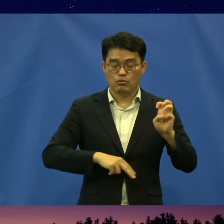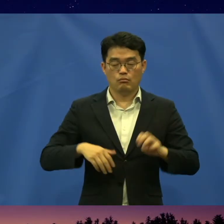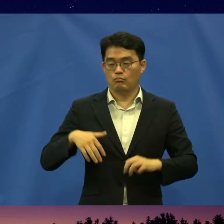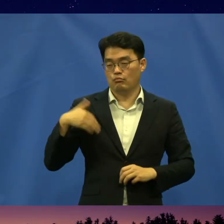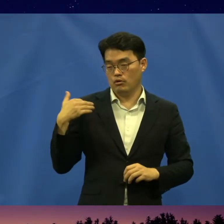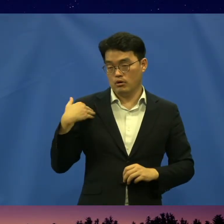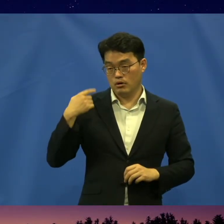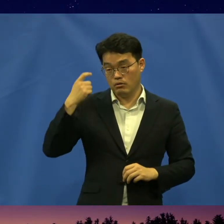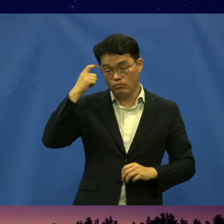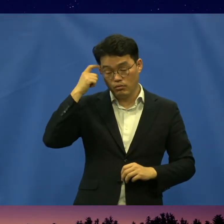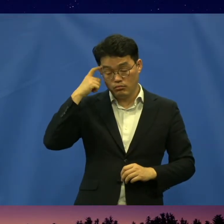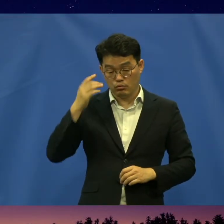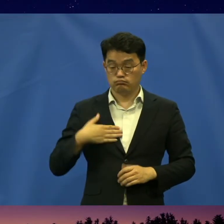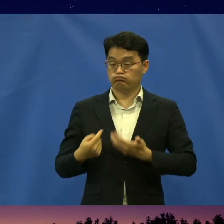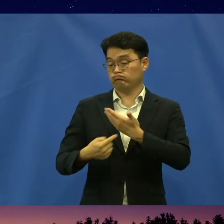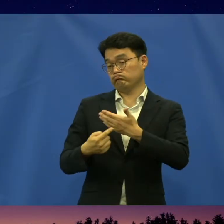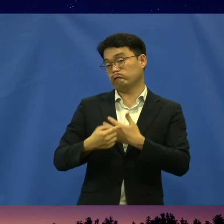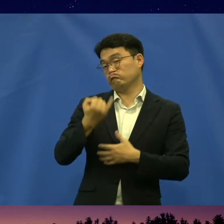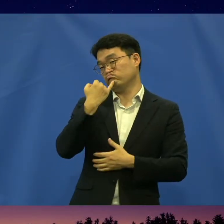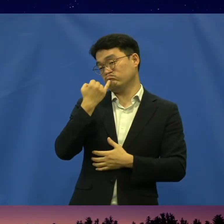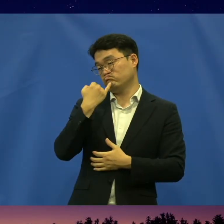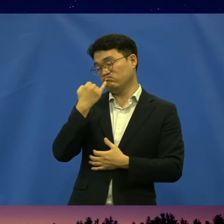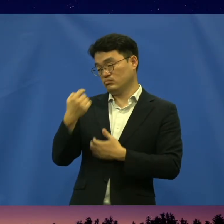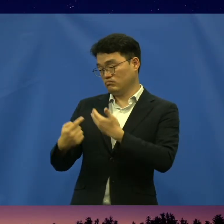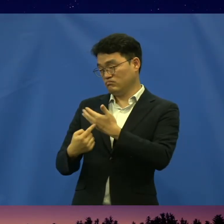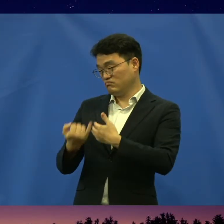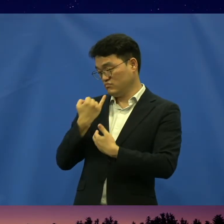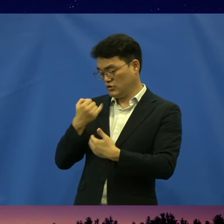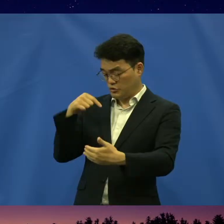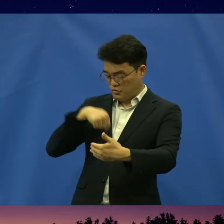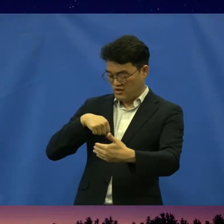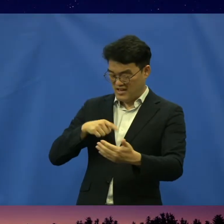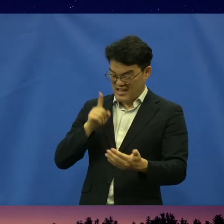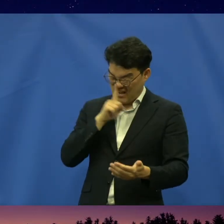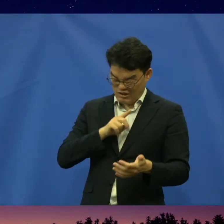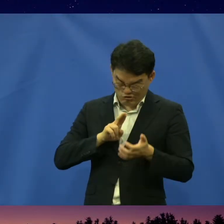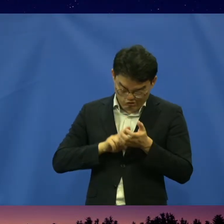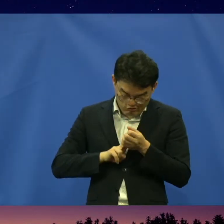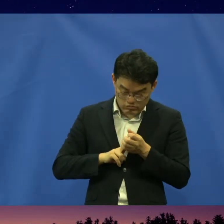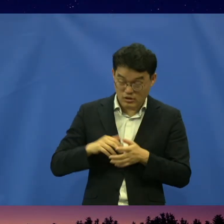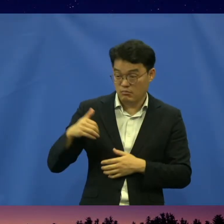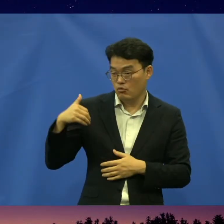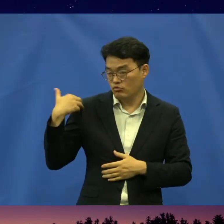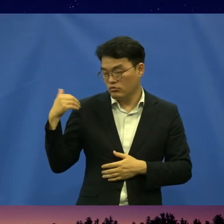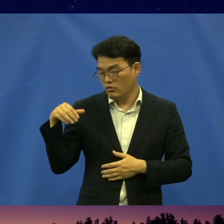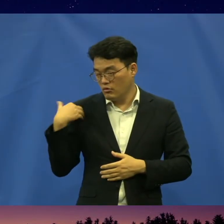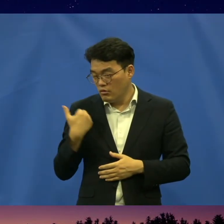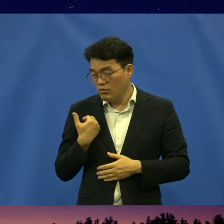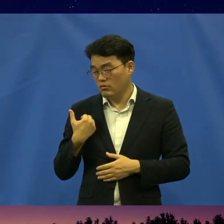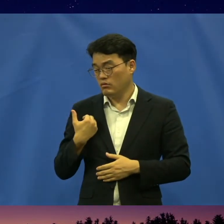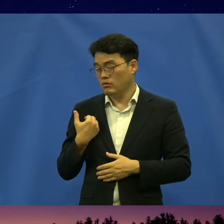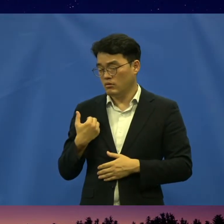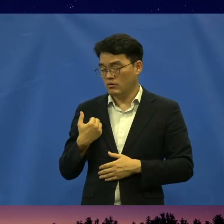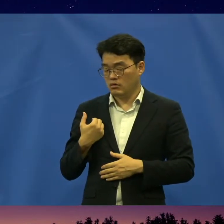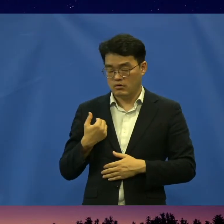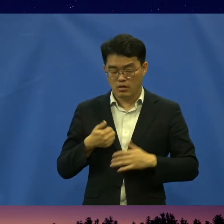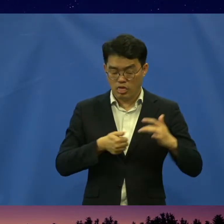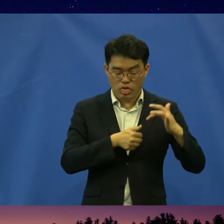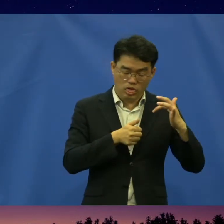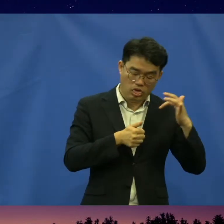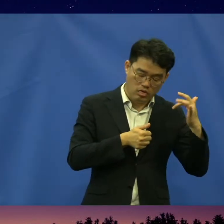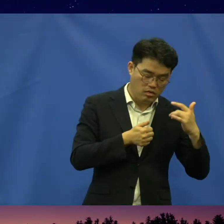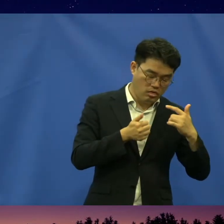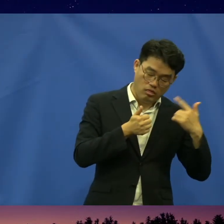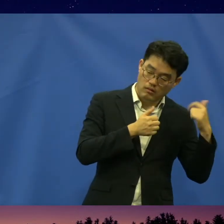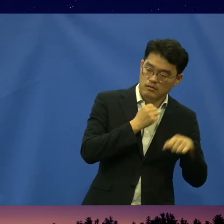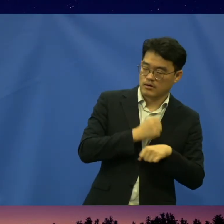내가 악한 자로 쓰여지고 있다는 걸 모르는 거예요. 그러니까 망한 줄 모르고 망하는 길로 가는 거예요. 이게 비극입니다.